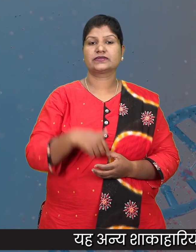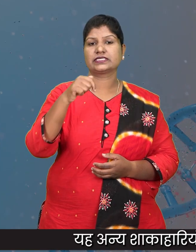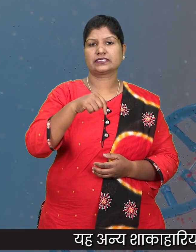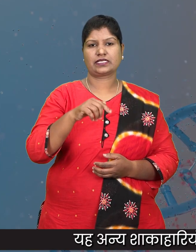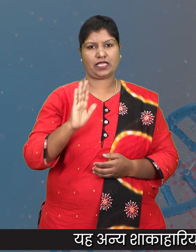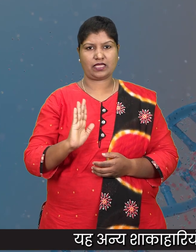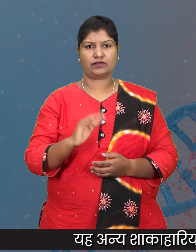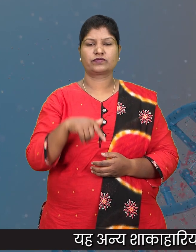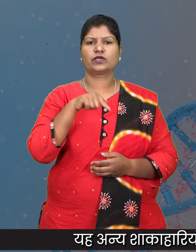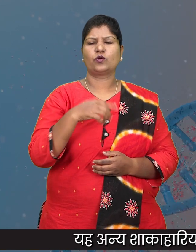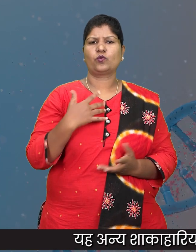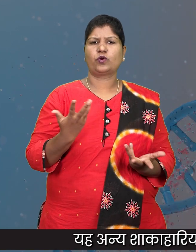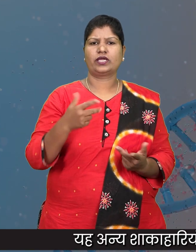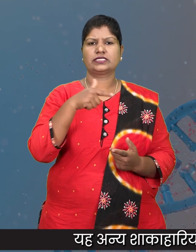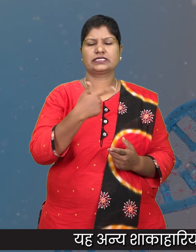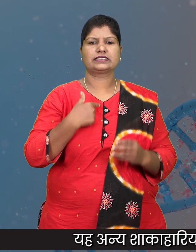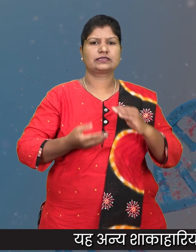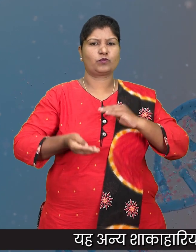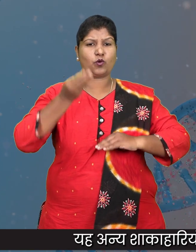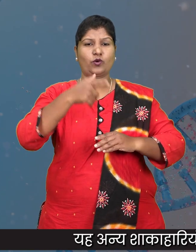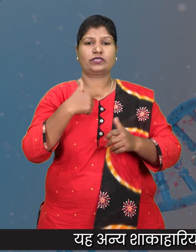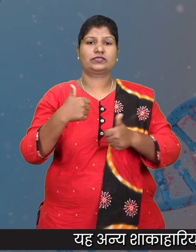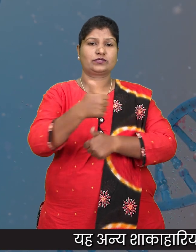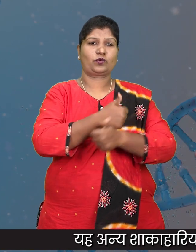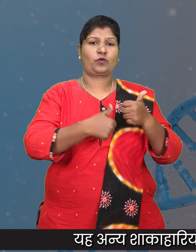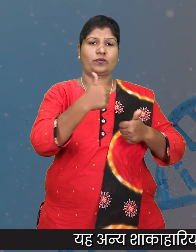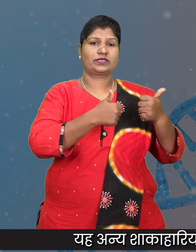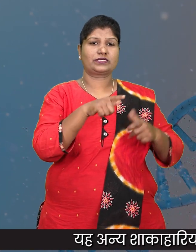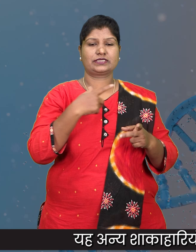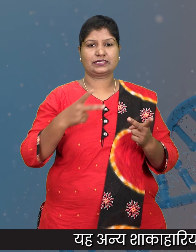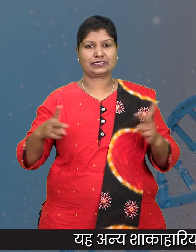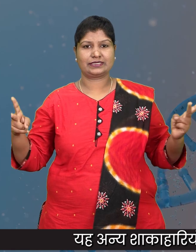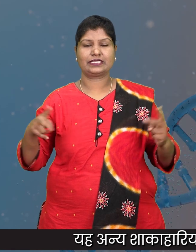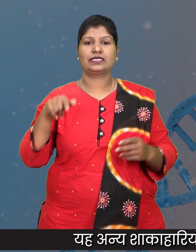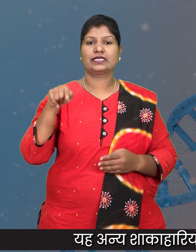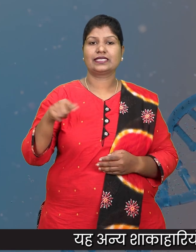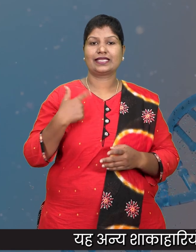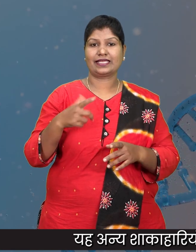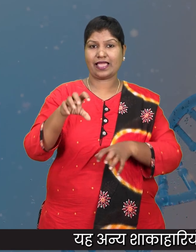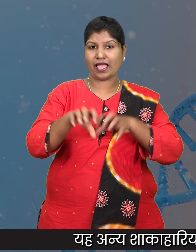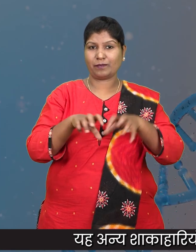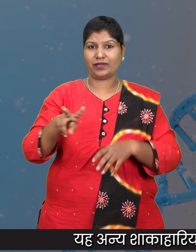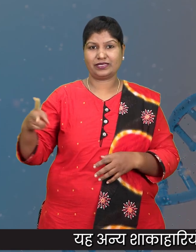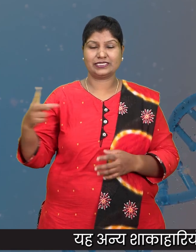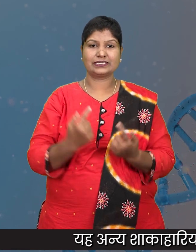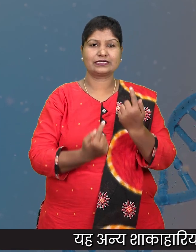यह अन्य शाकाहारियों और सूखे से गंभीर प्रतिस्पर्धा के कारण था।